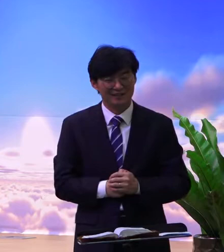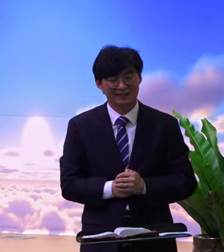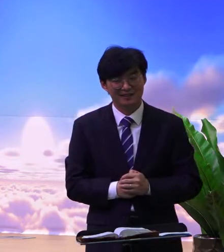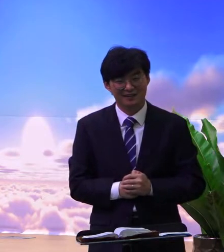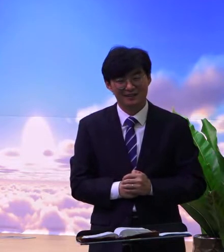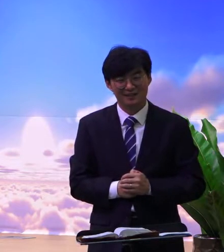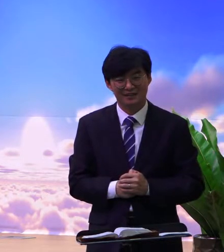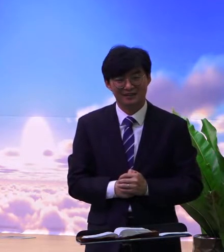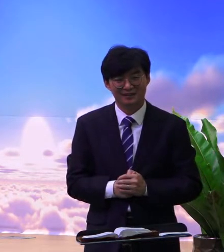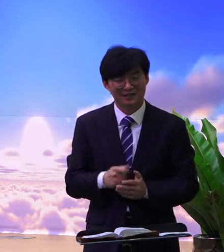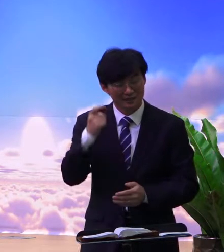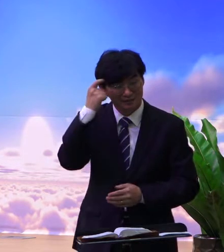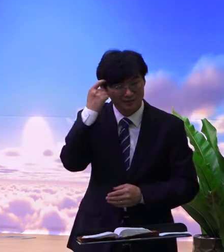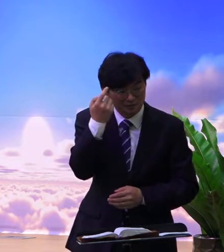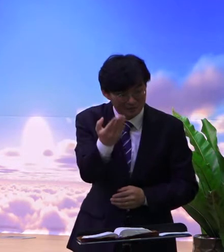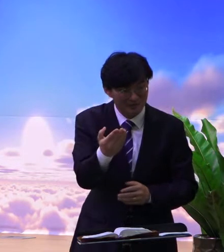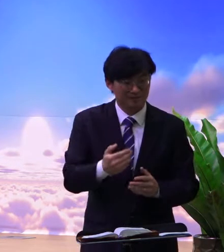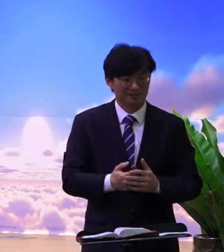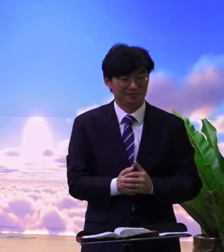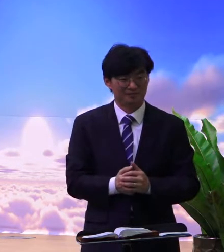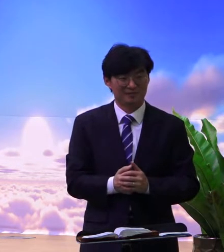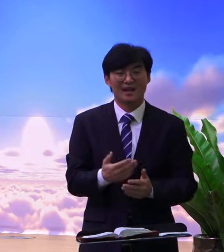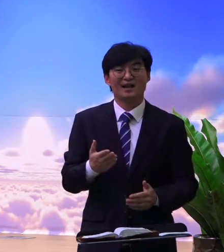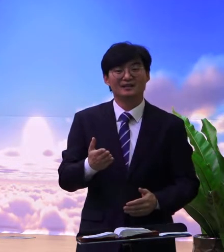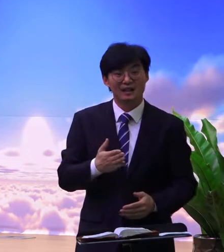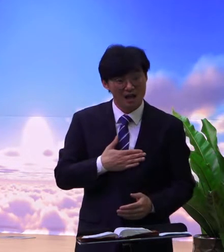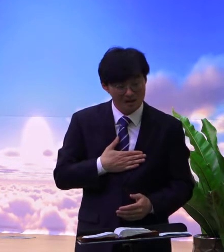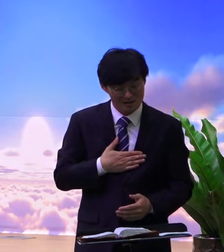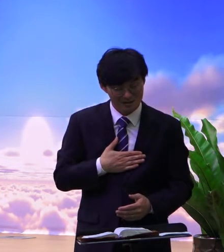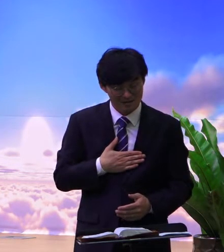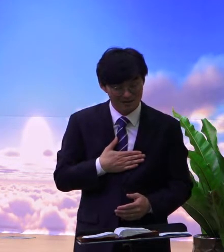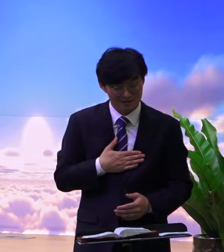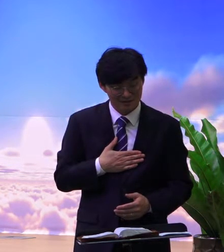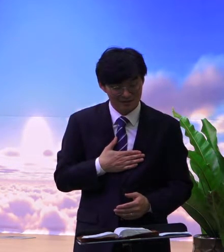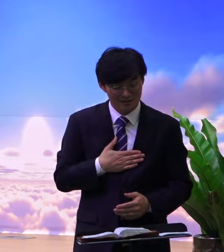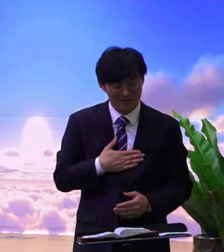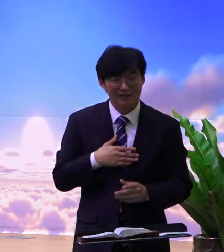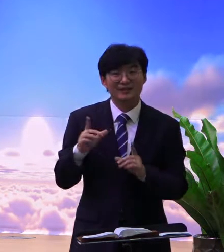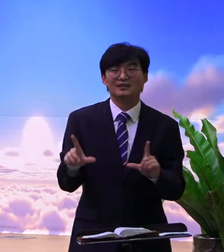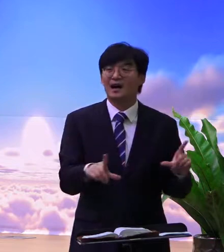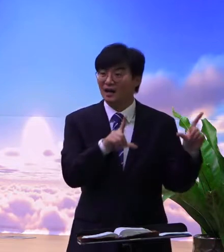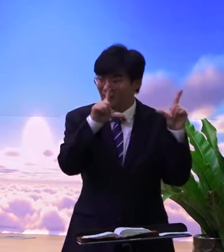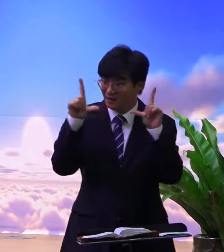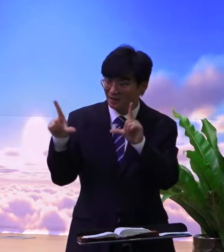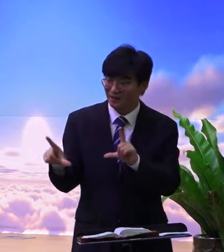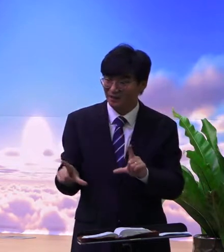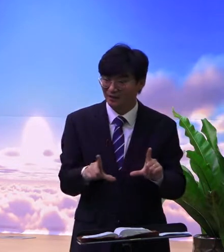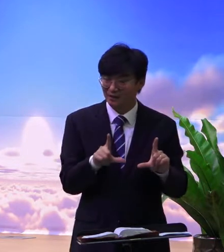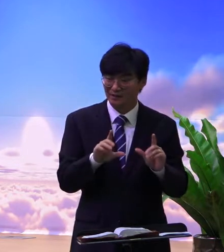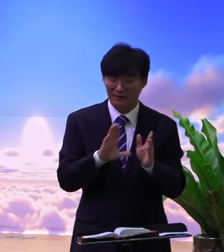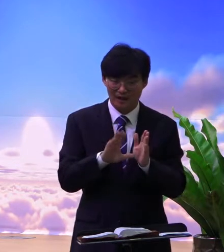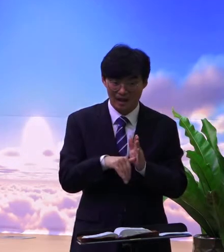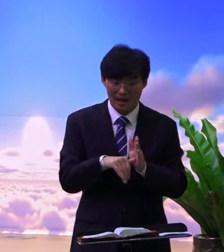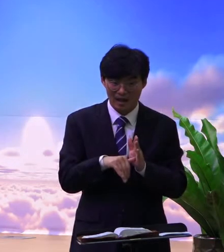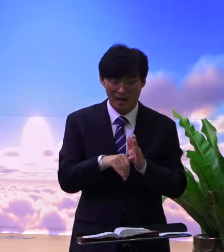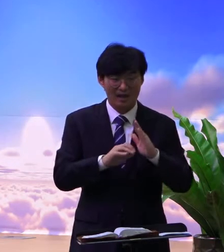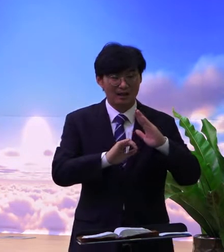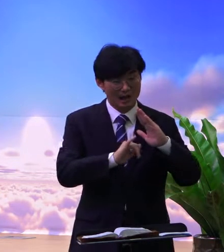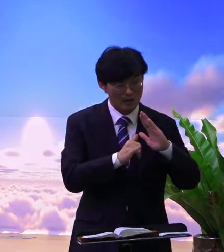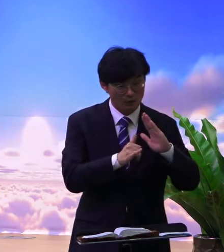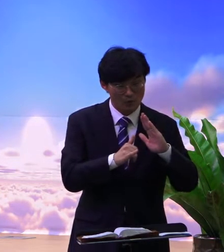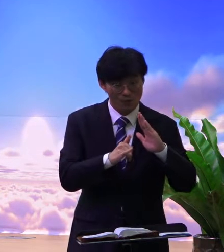한번 던져보십시오. 나는 과연 이 세상을 살면서, 가정에 있으면서, 직장에